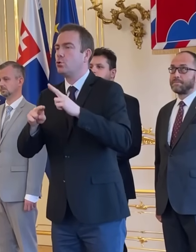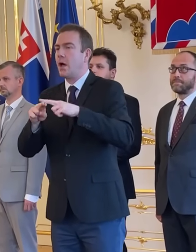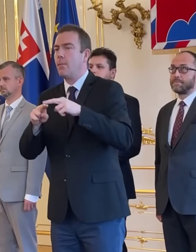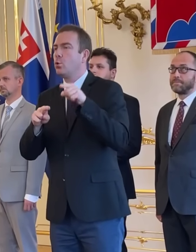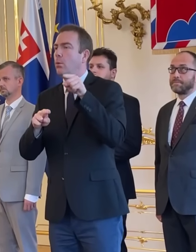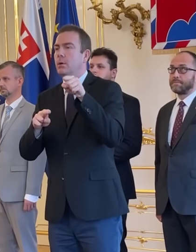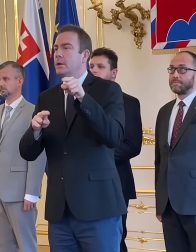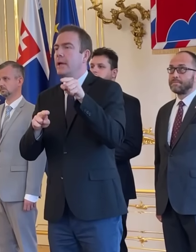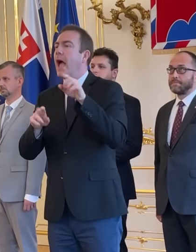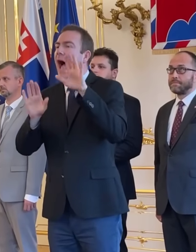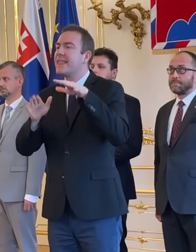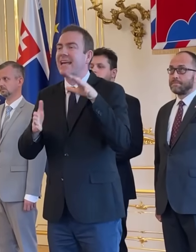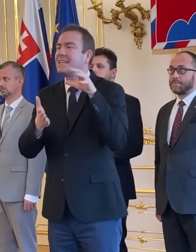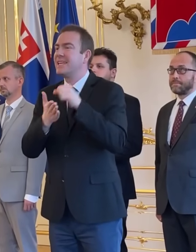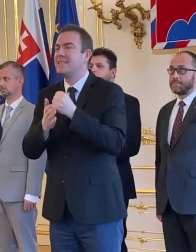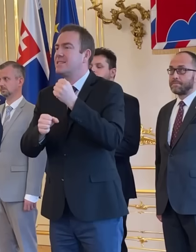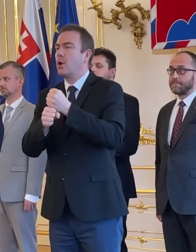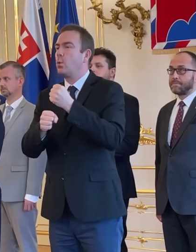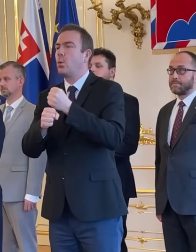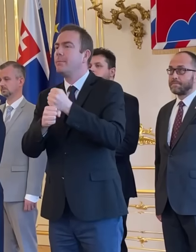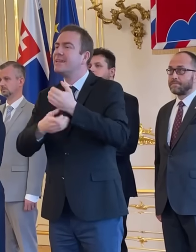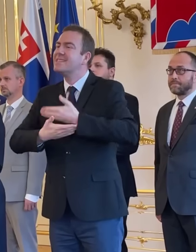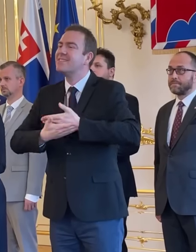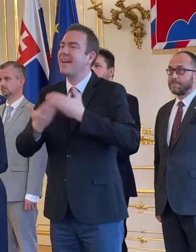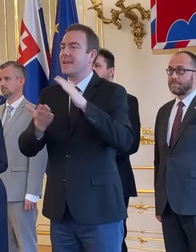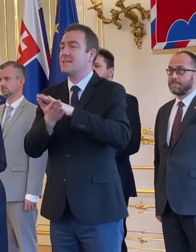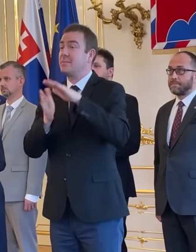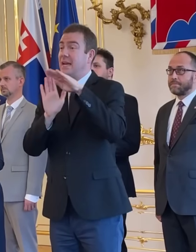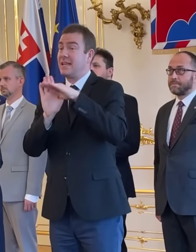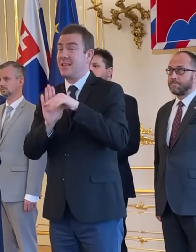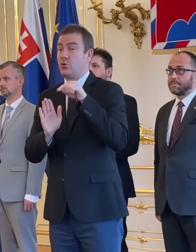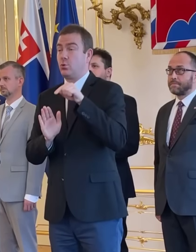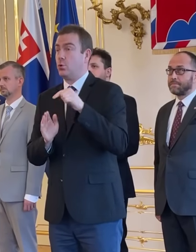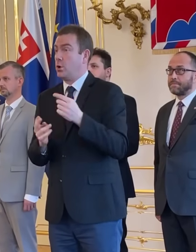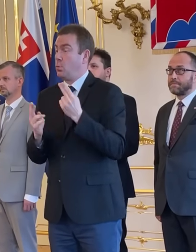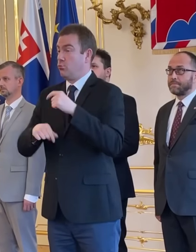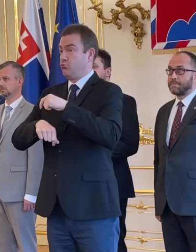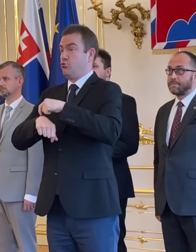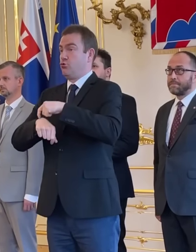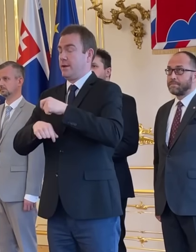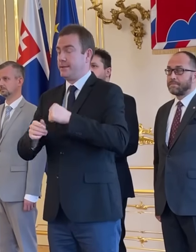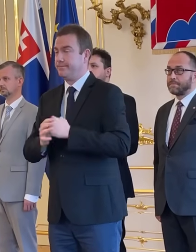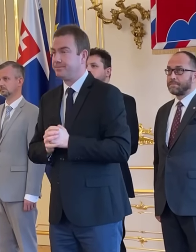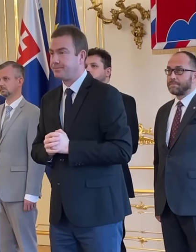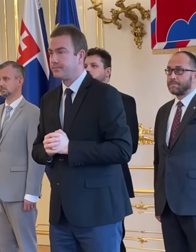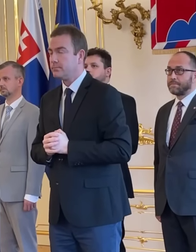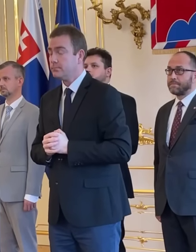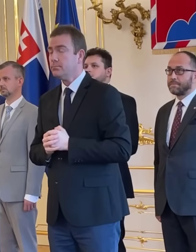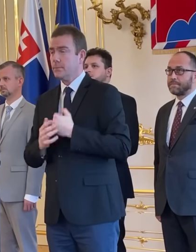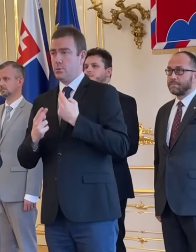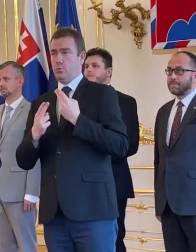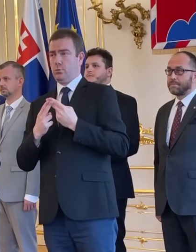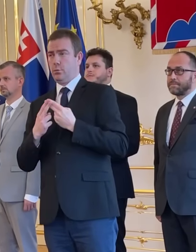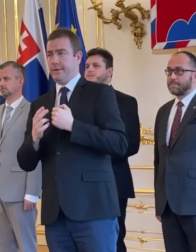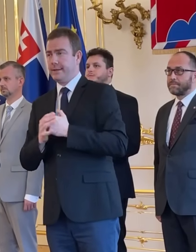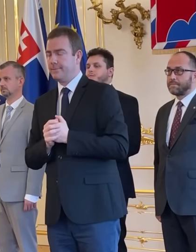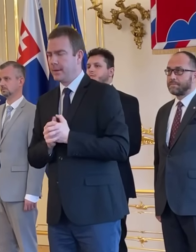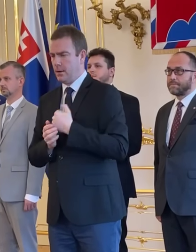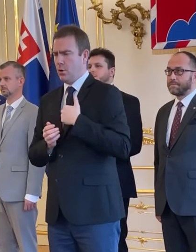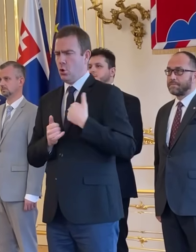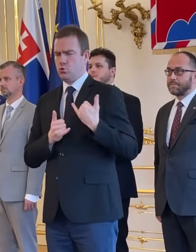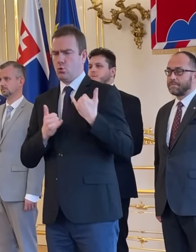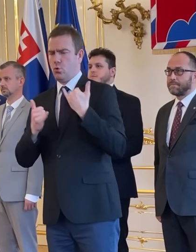zbierke zákonov, keďže vidíme, že tu sa hrá aj o čas. Tu sa hrá o čas a opäť, tak ako sme